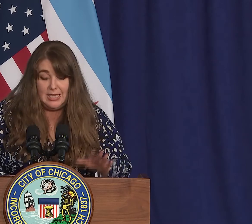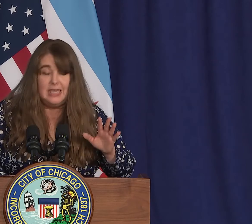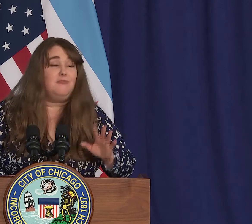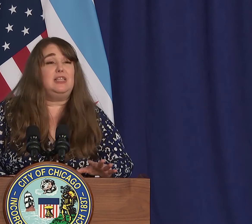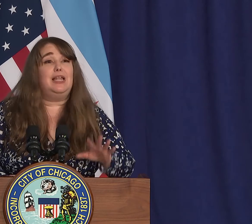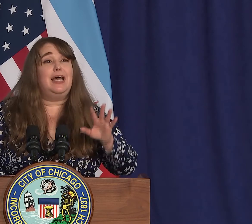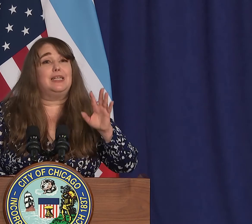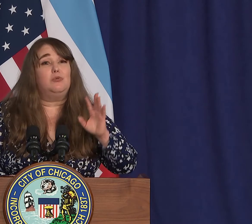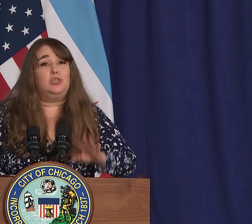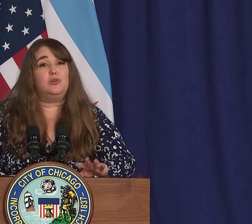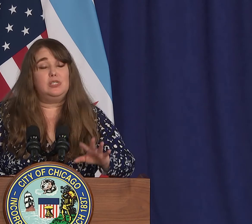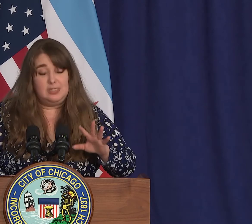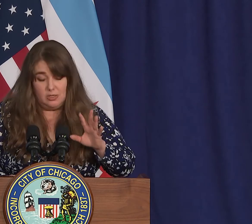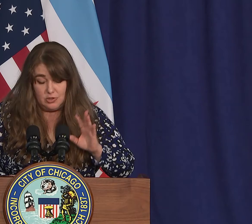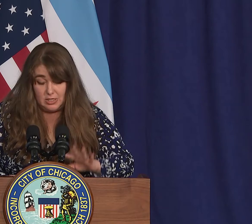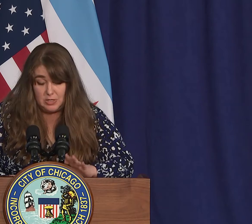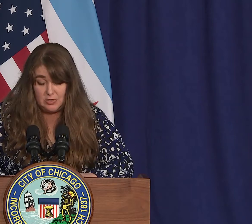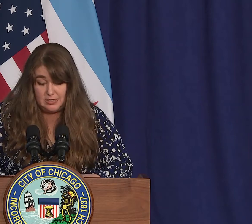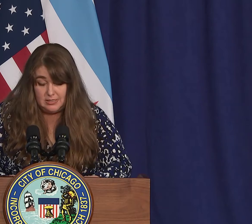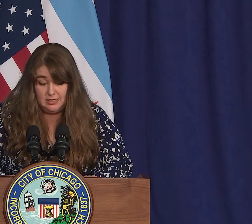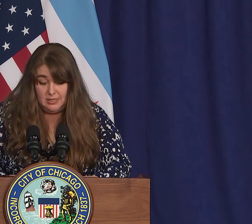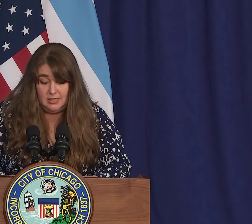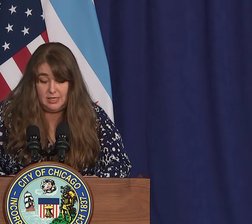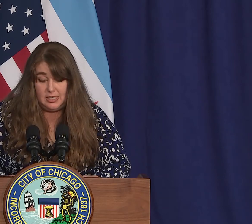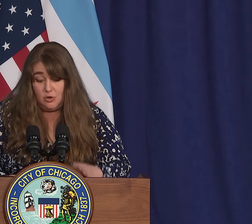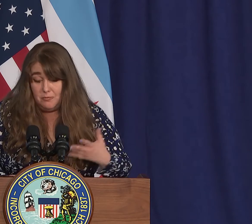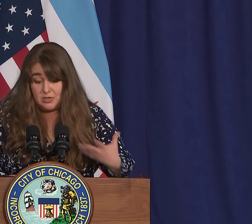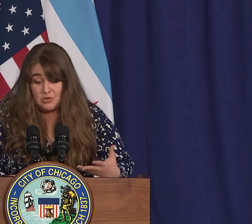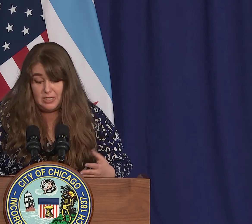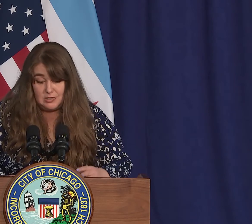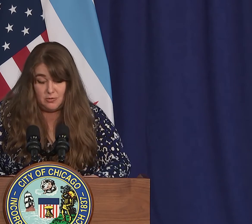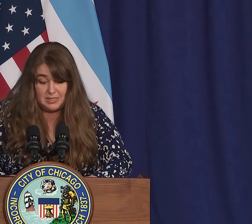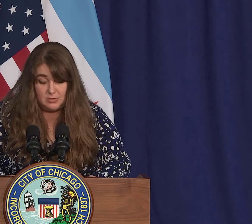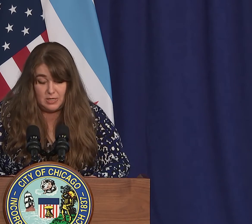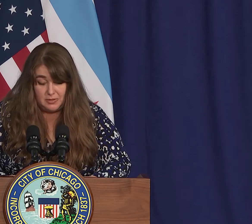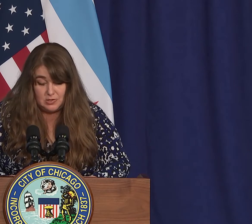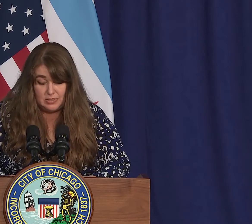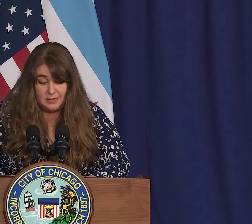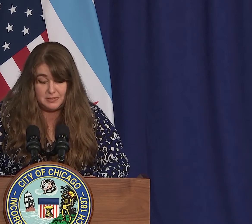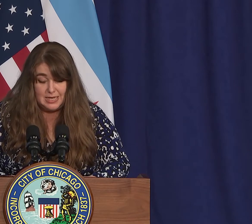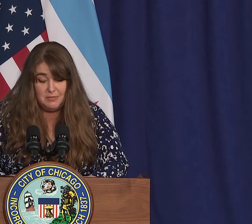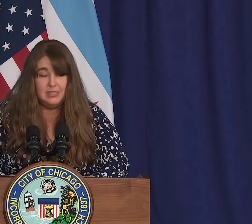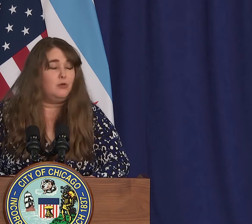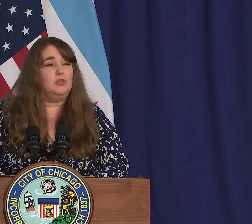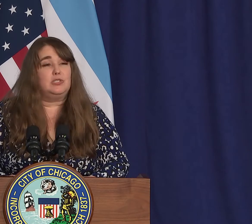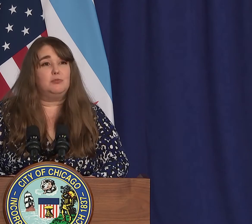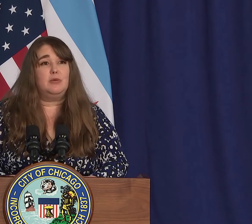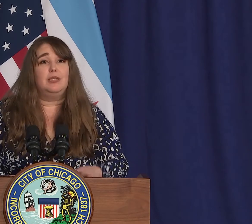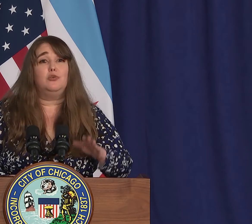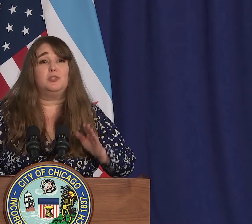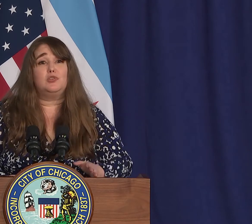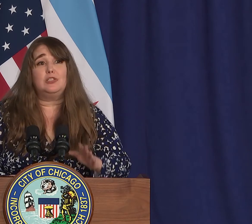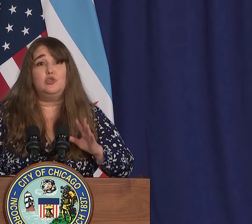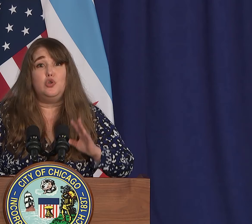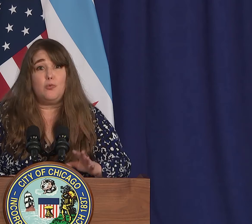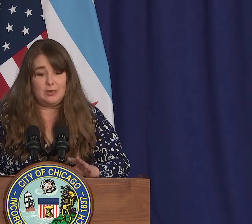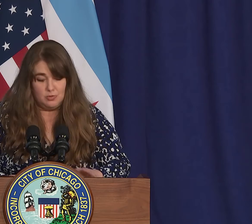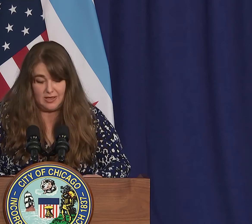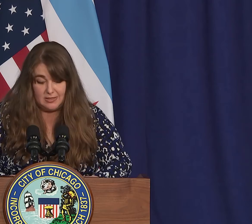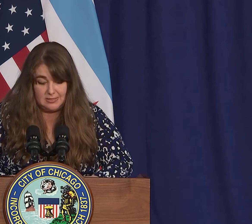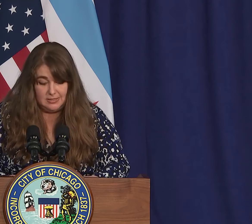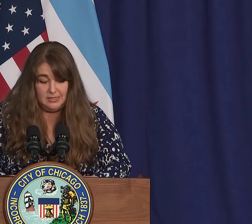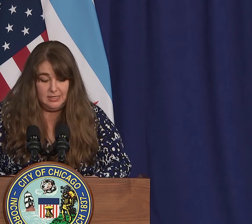social y eviten las reuniones con personas, con más de una persona, especialmente cuando estamos hablando de personas